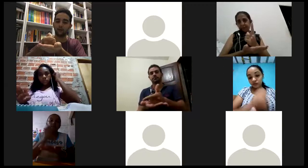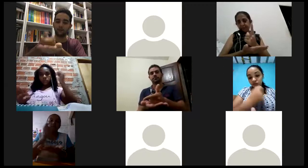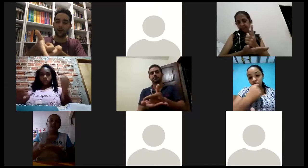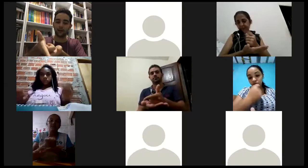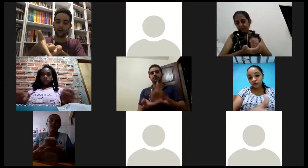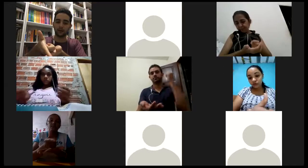Comprar.